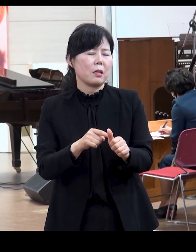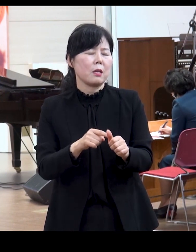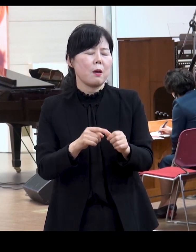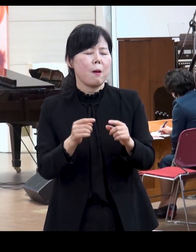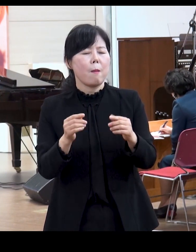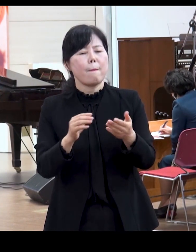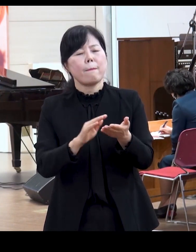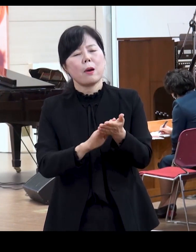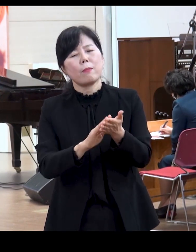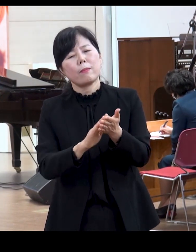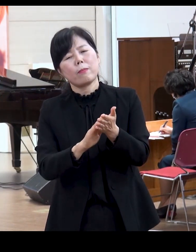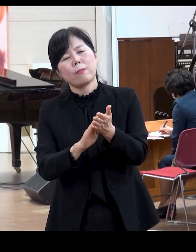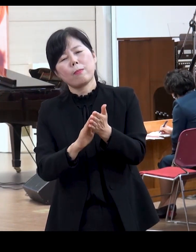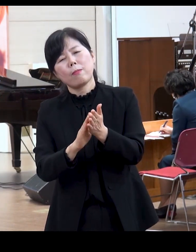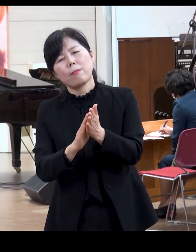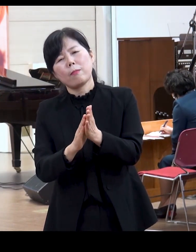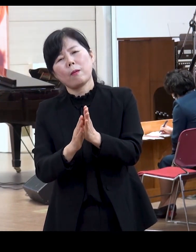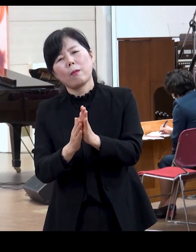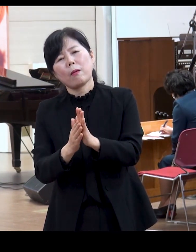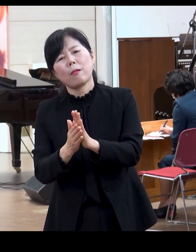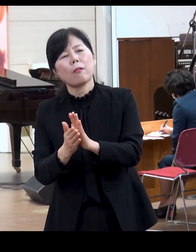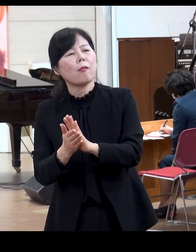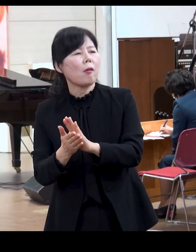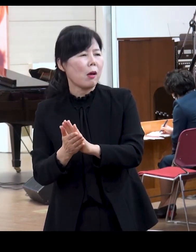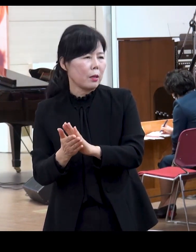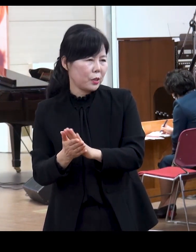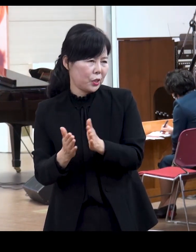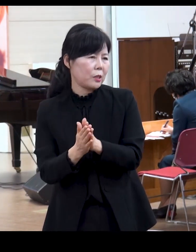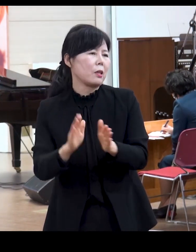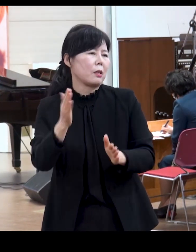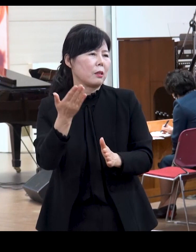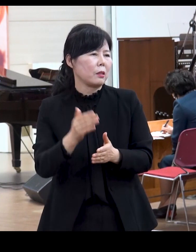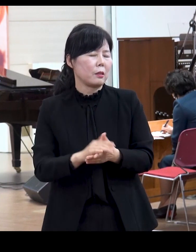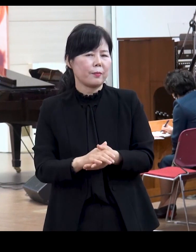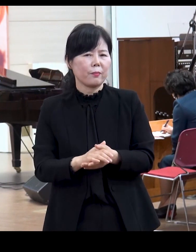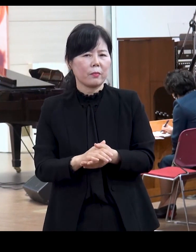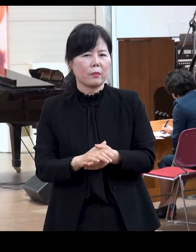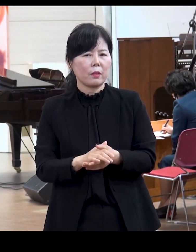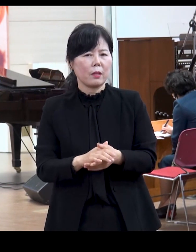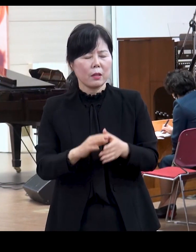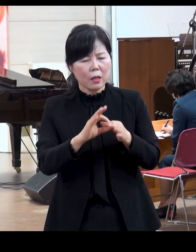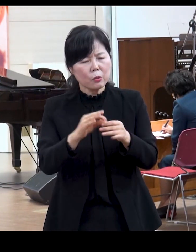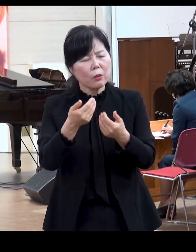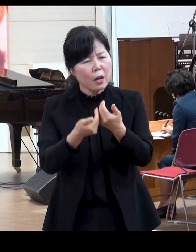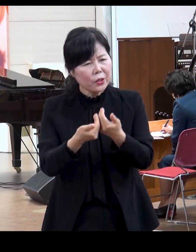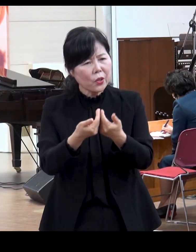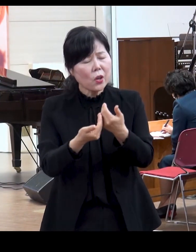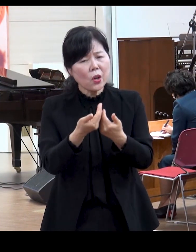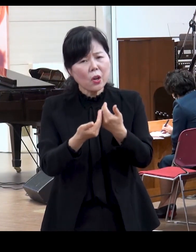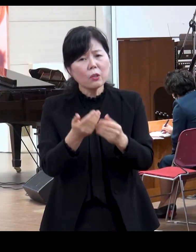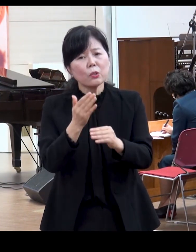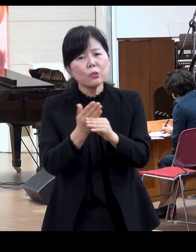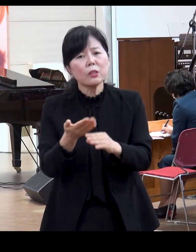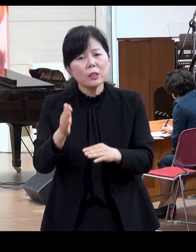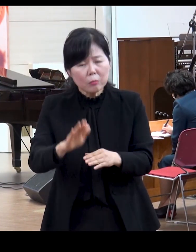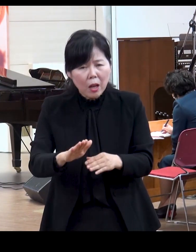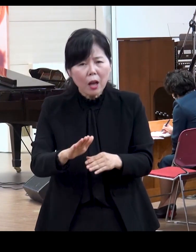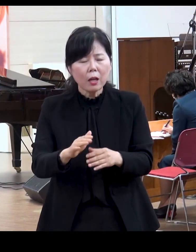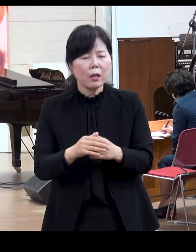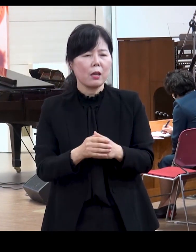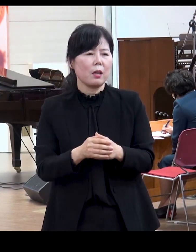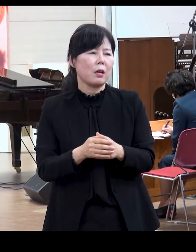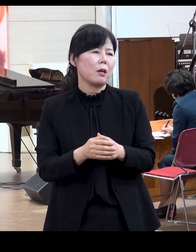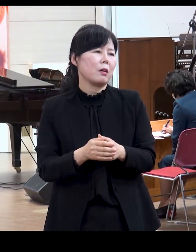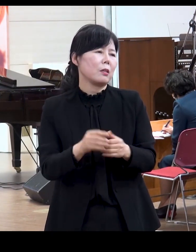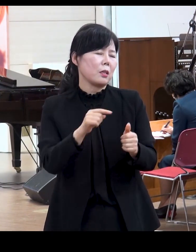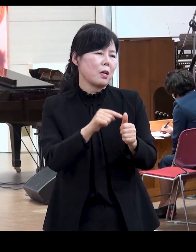그때부터 이야기가 달라지기 시작했다는 거죠. 그래도 계속 아들은 여전히 헤매는 시간이 있었지만, 그러나 그 뒤 한 1년쯤